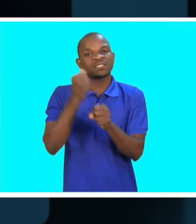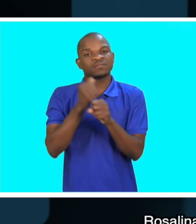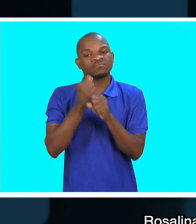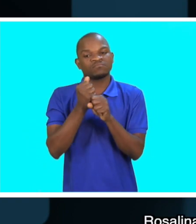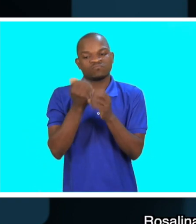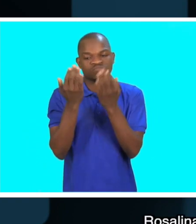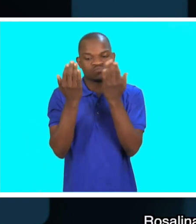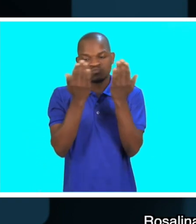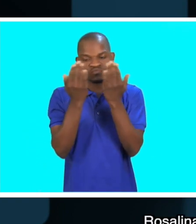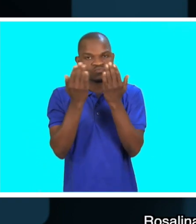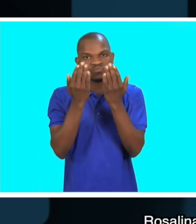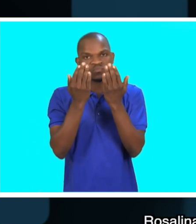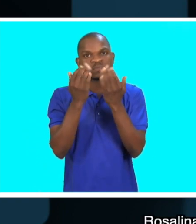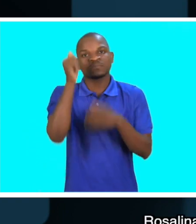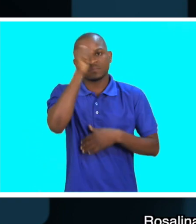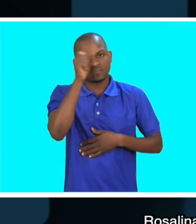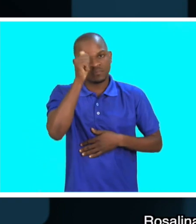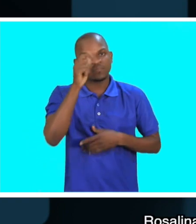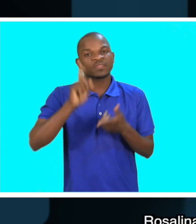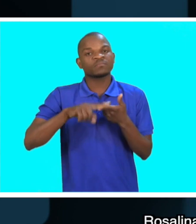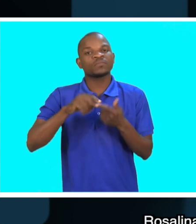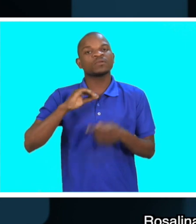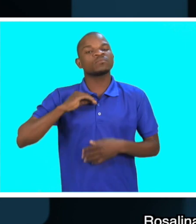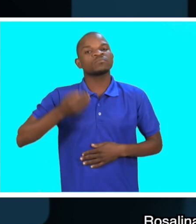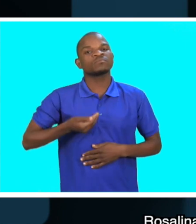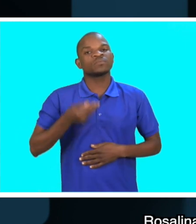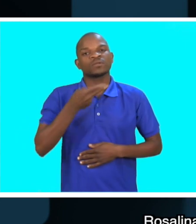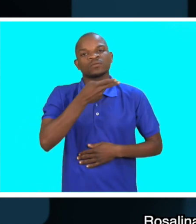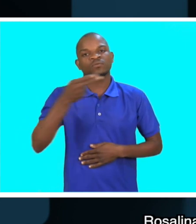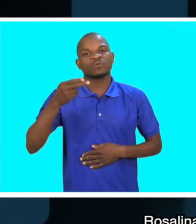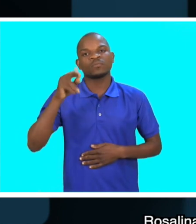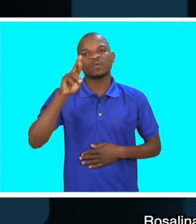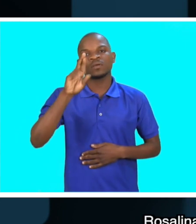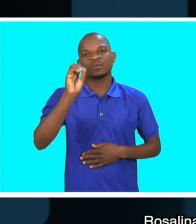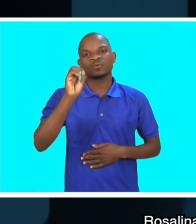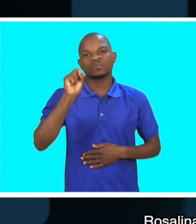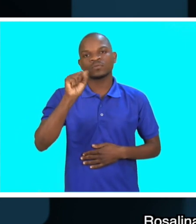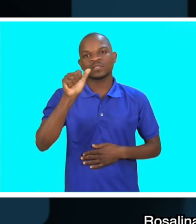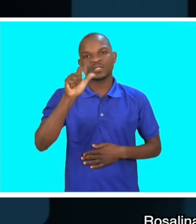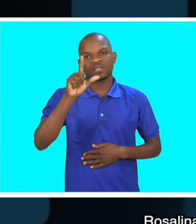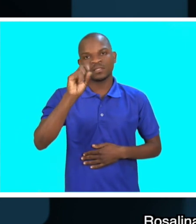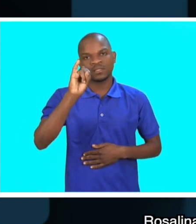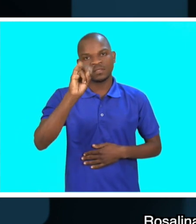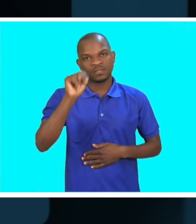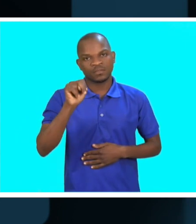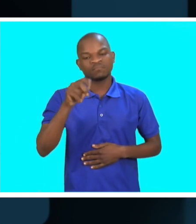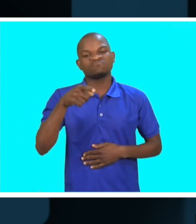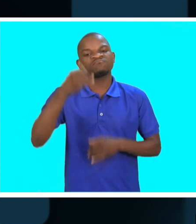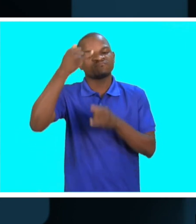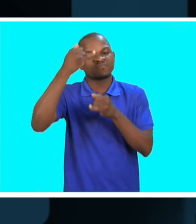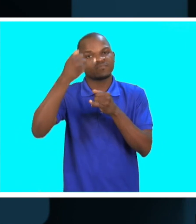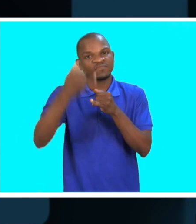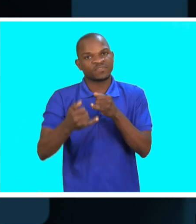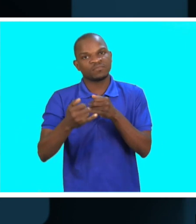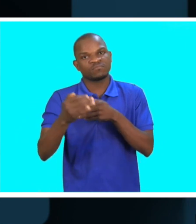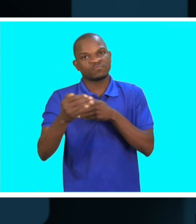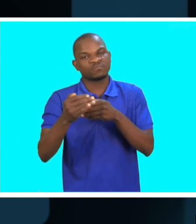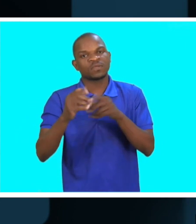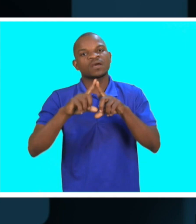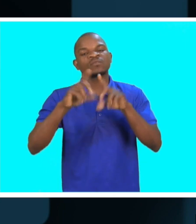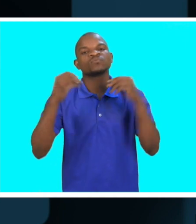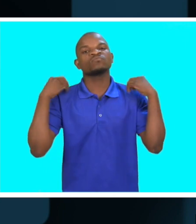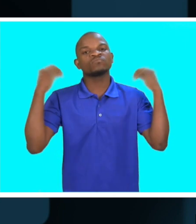científicos. Rosalina Lipang é estudante finalista do curso de Educação Física e Desporto. Ela